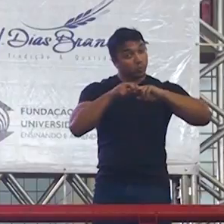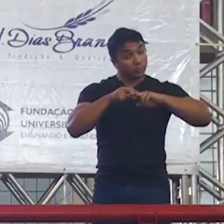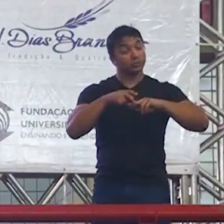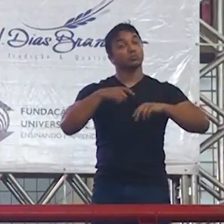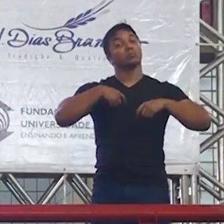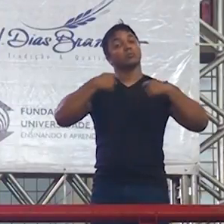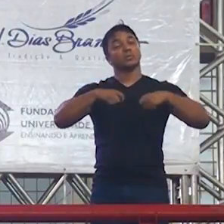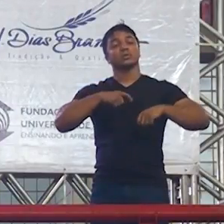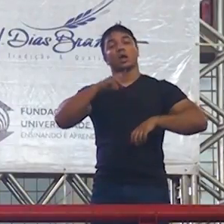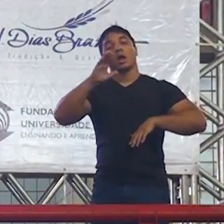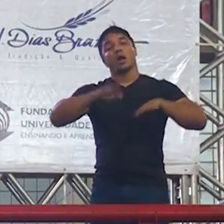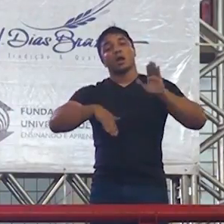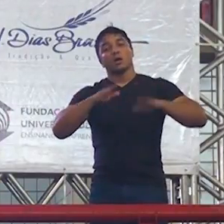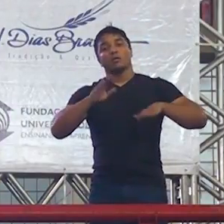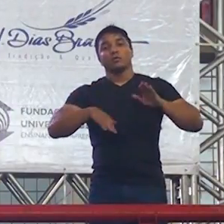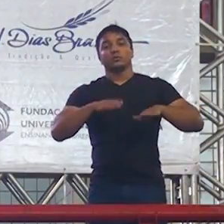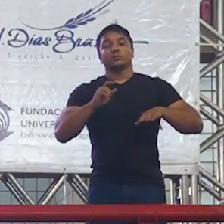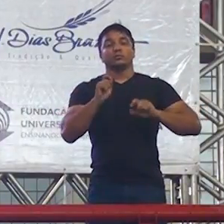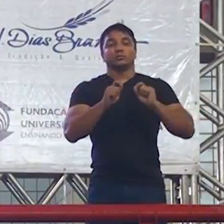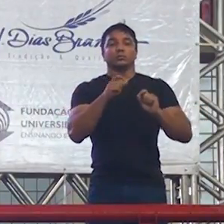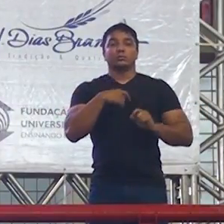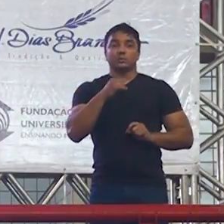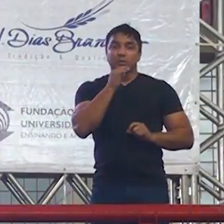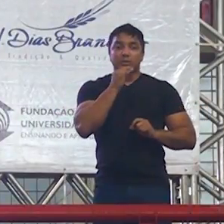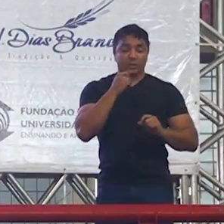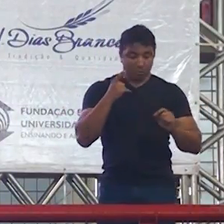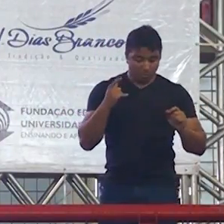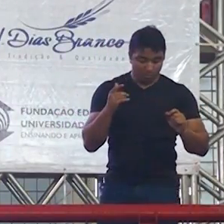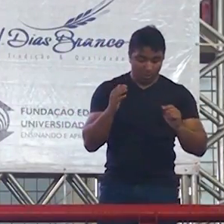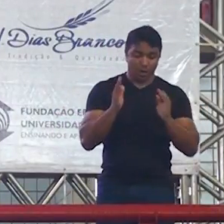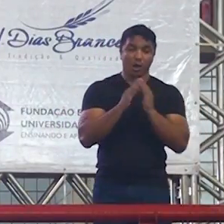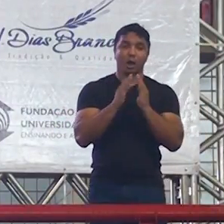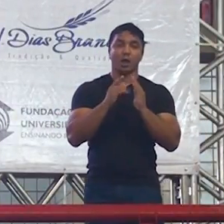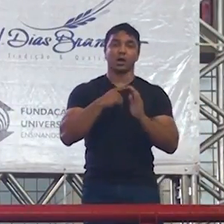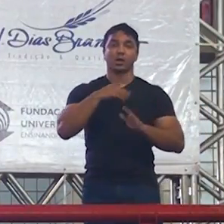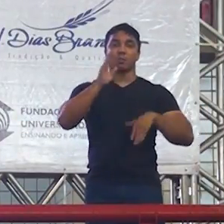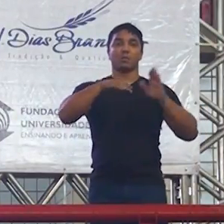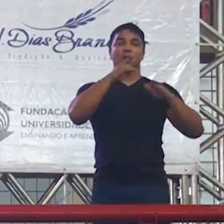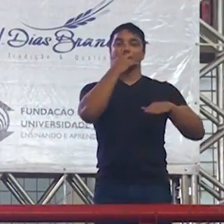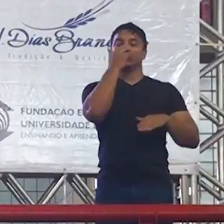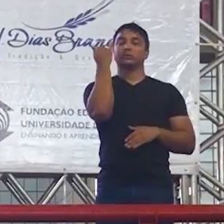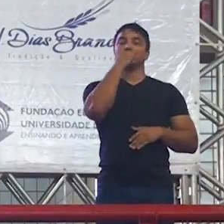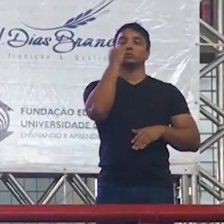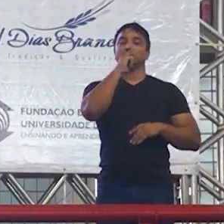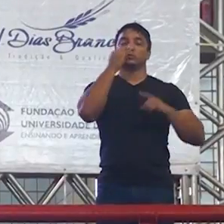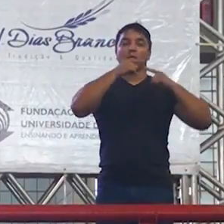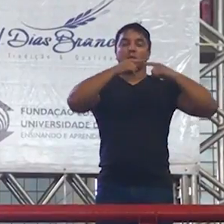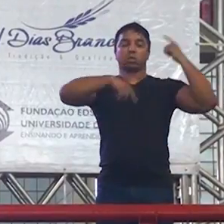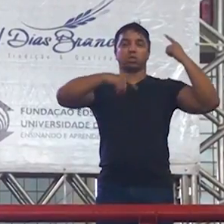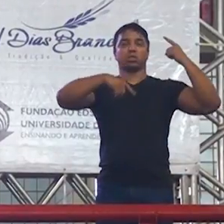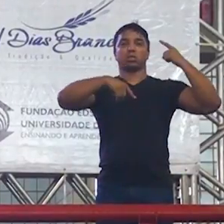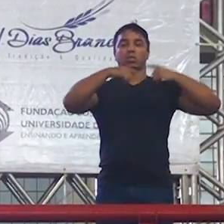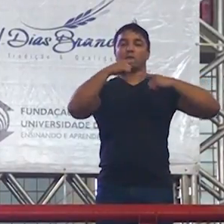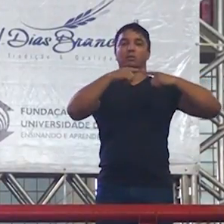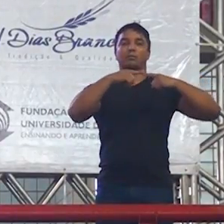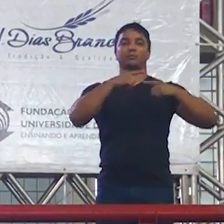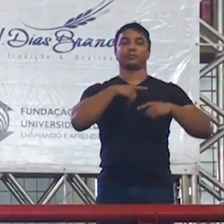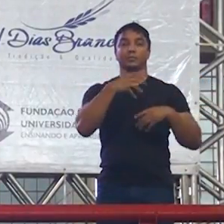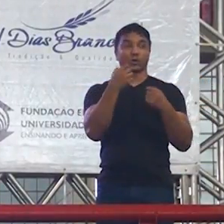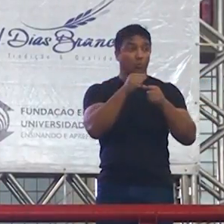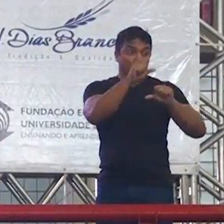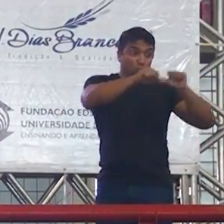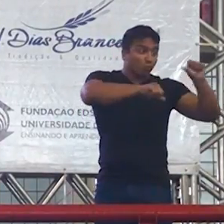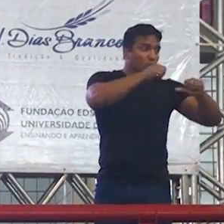que às vezes você está lá na sua casa e geralmente a energia cai. Aí ele chega e diz assim: vamos